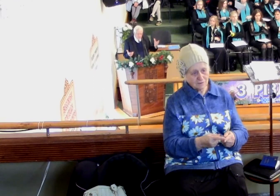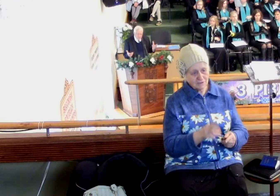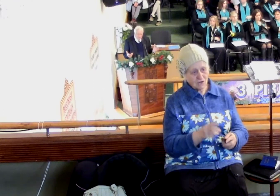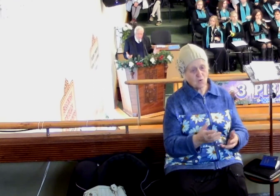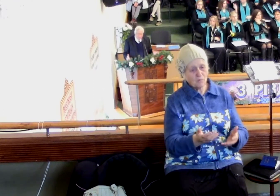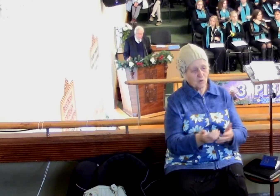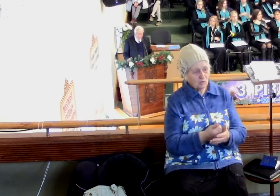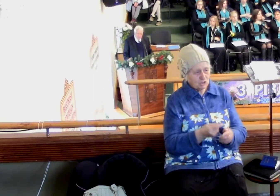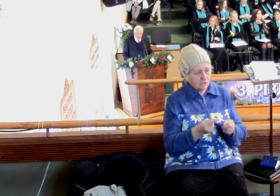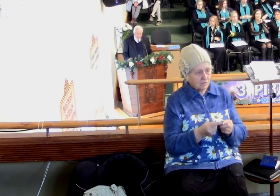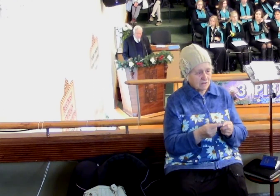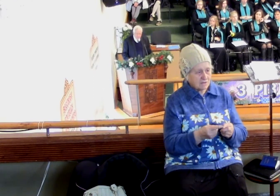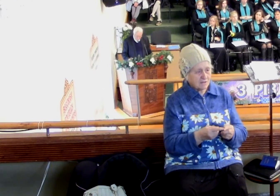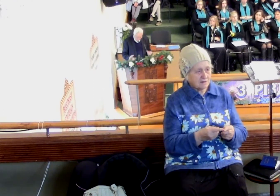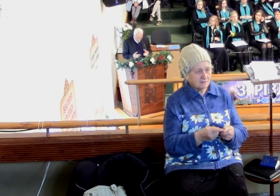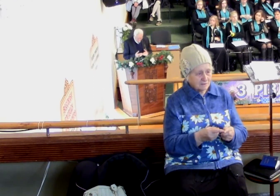Да? Да?